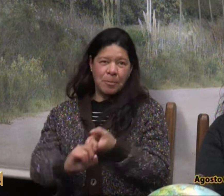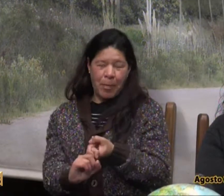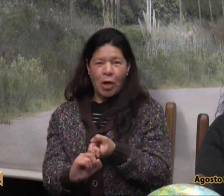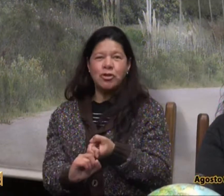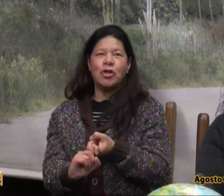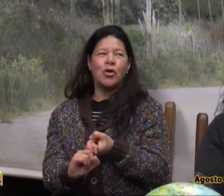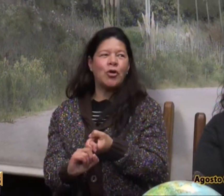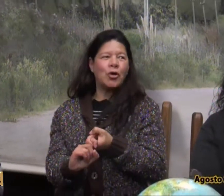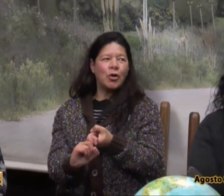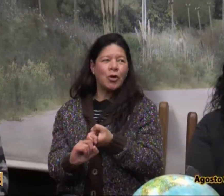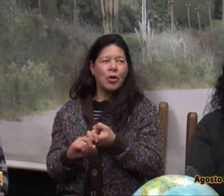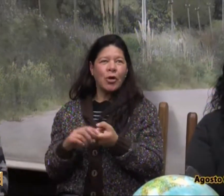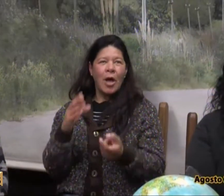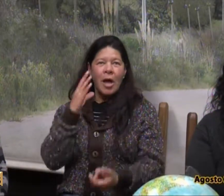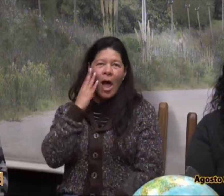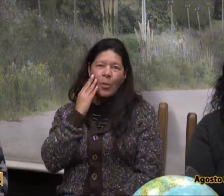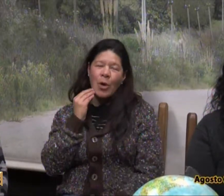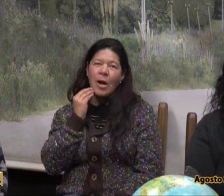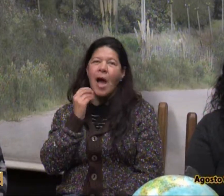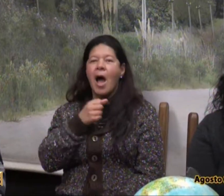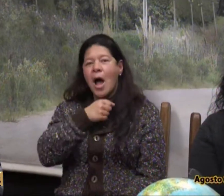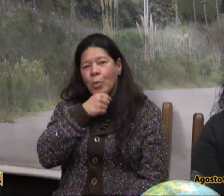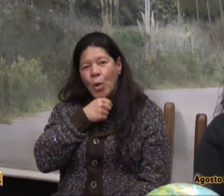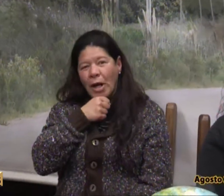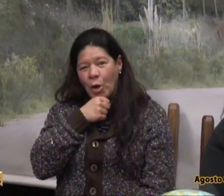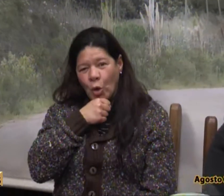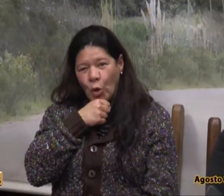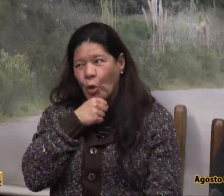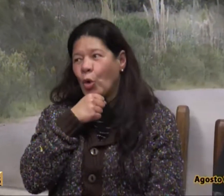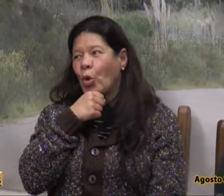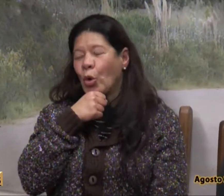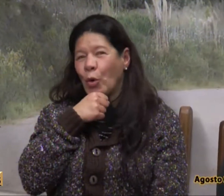Esposo Abuela Abuelo